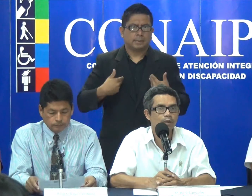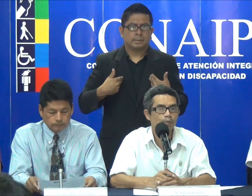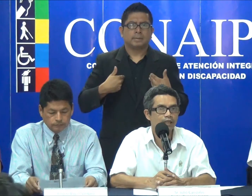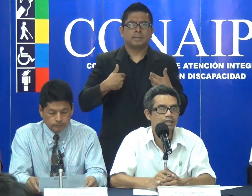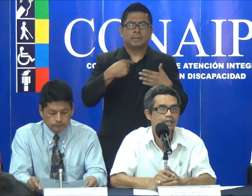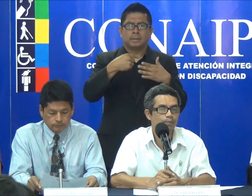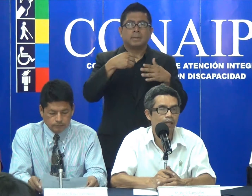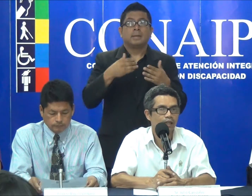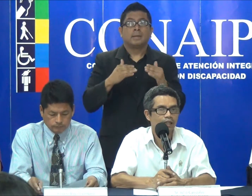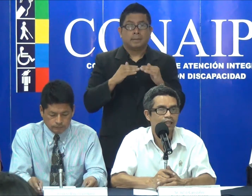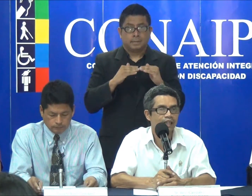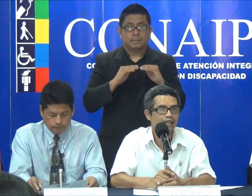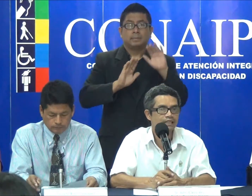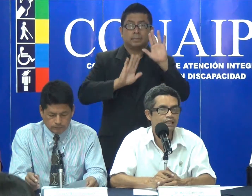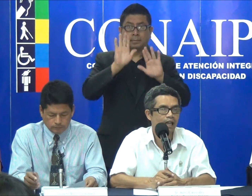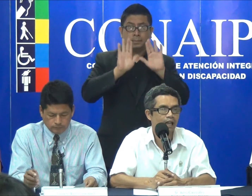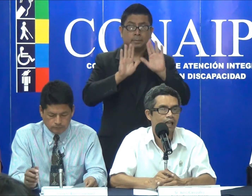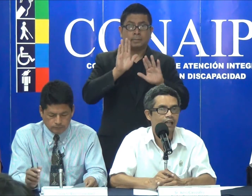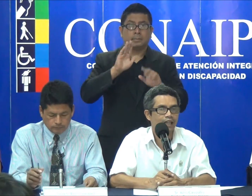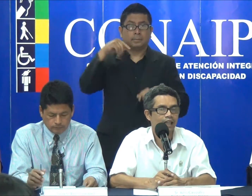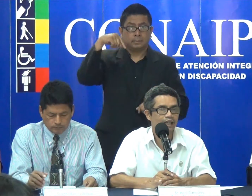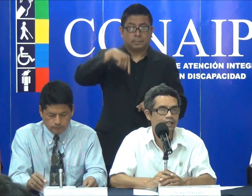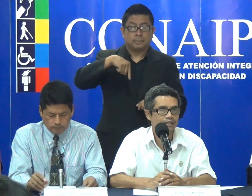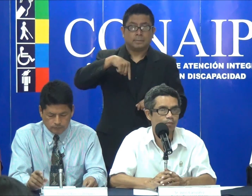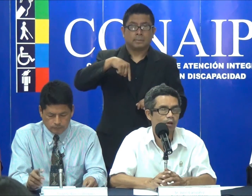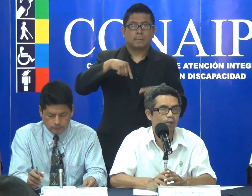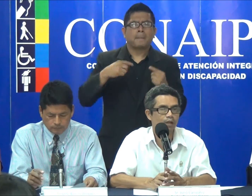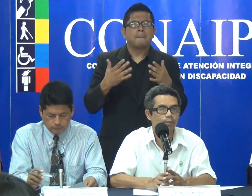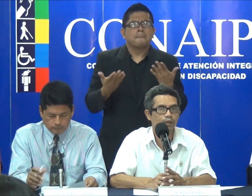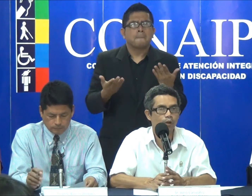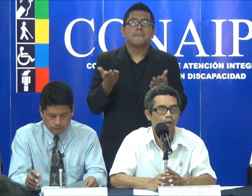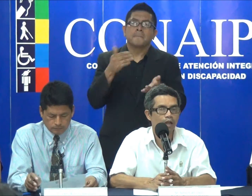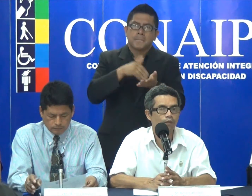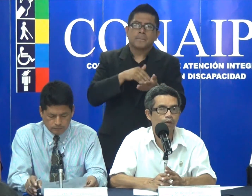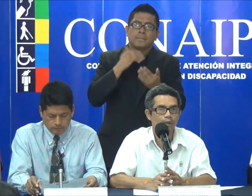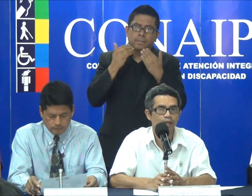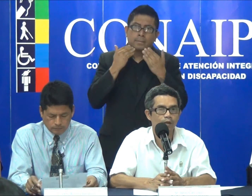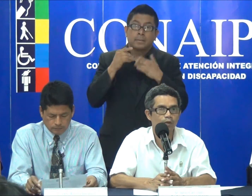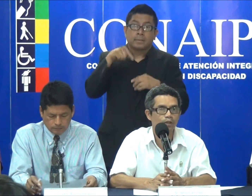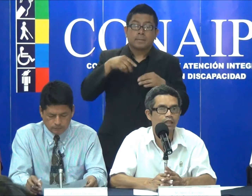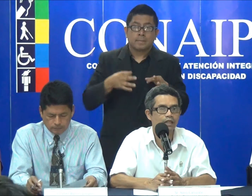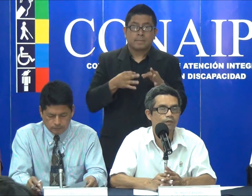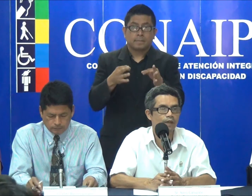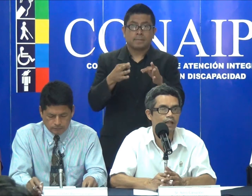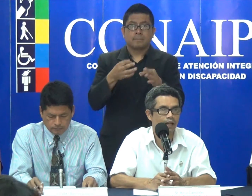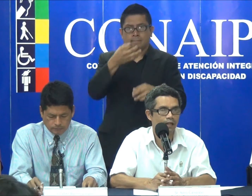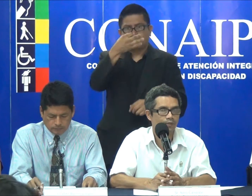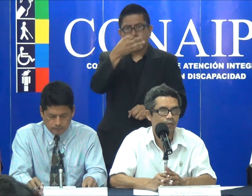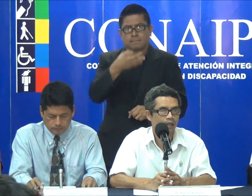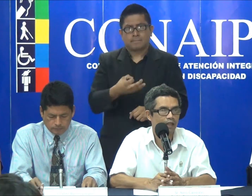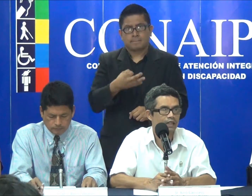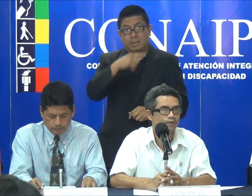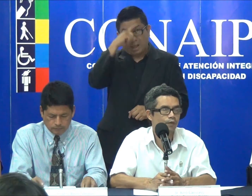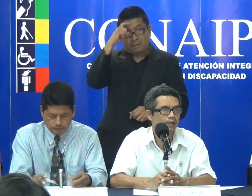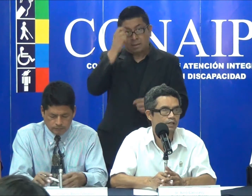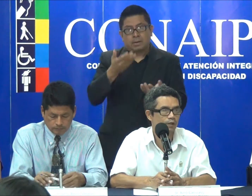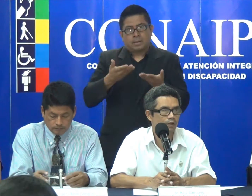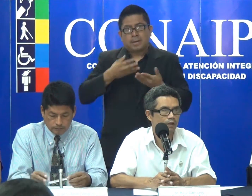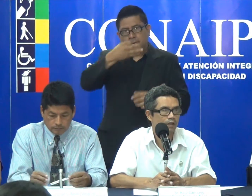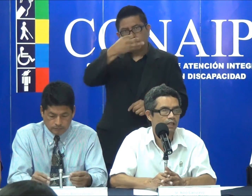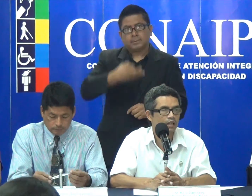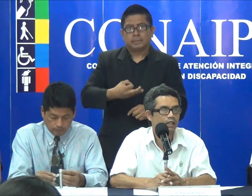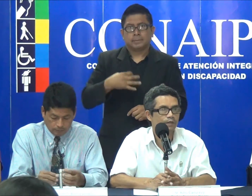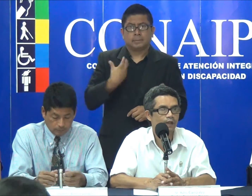pero también participe de esta que es, vuelvo y repito, la forma en que uno dignifica el